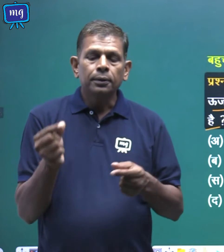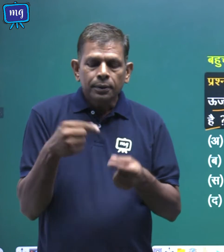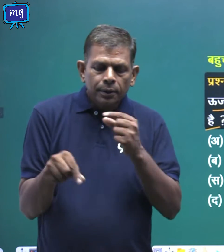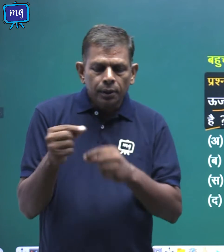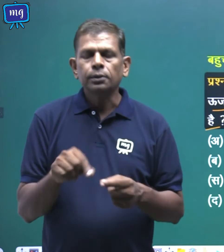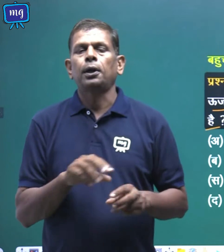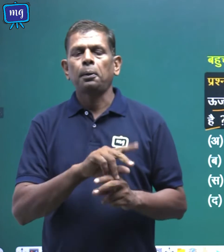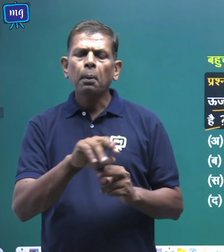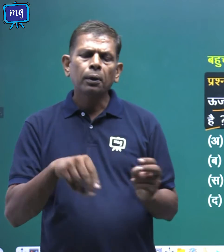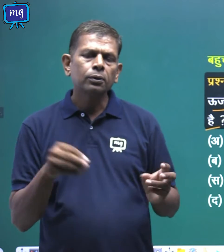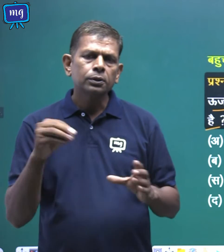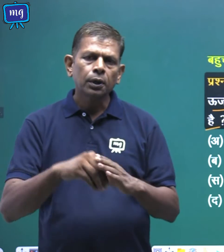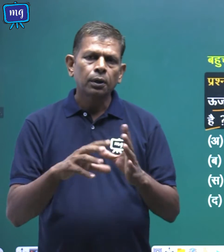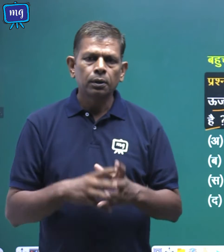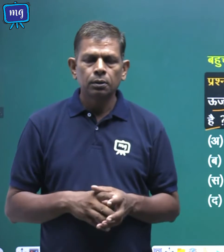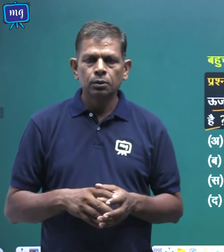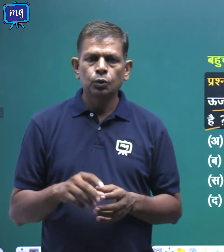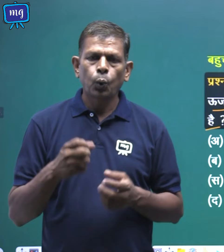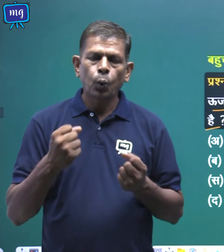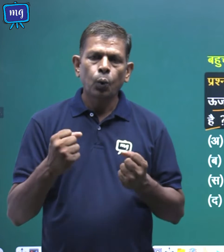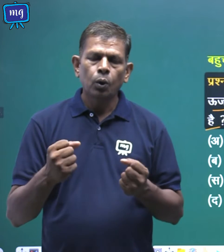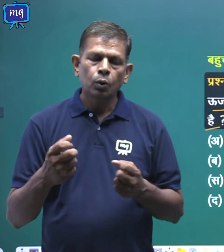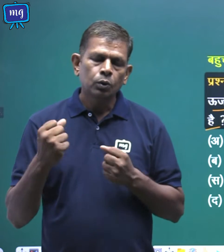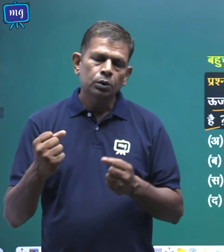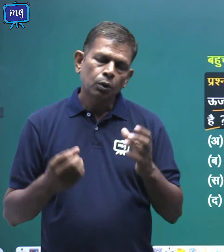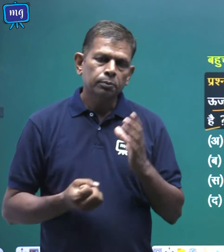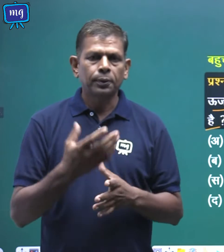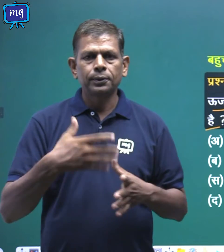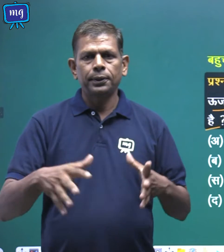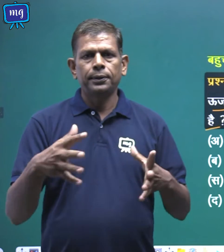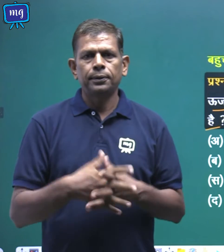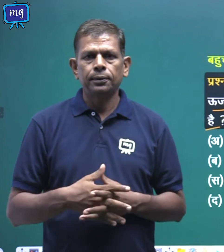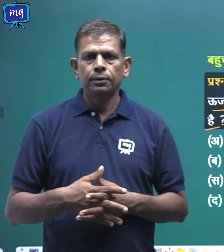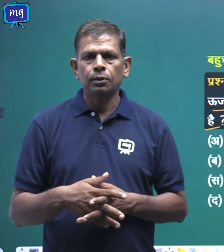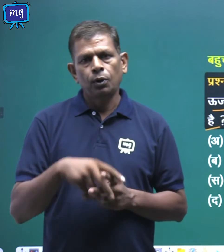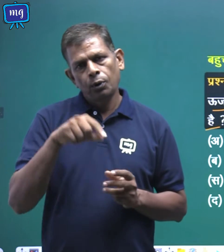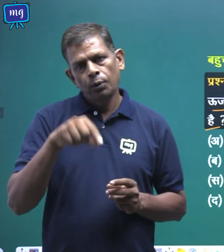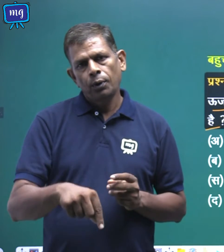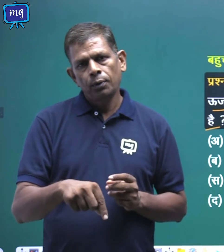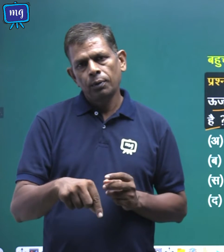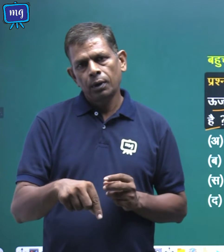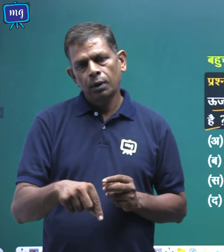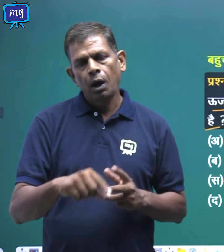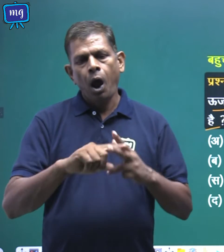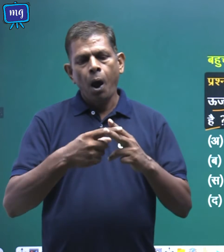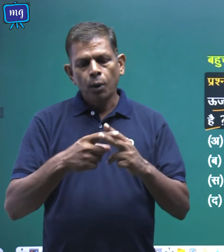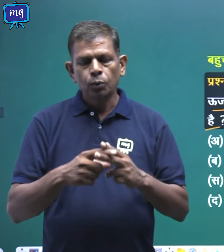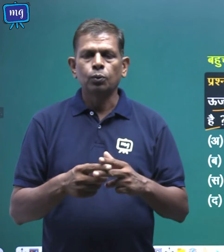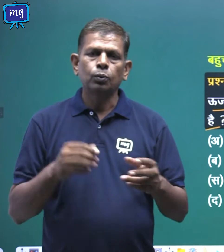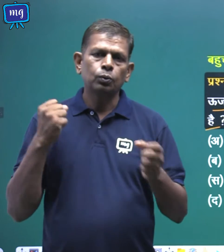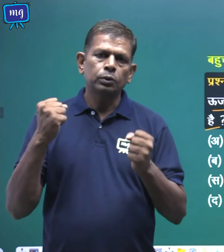रासायनिक पदार्थों से जो ऊर्जा उत्पन्न होती है वो विद्युत ऊर्जा में बदलती